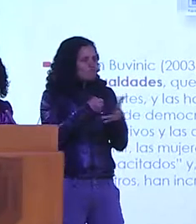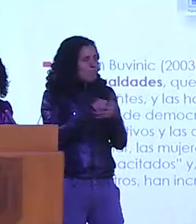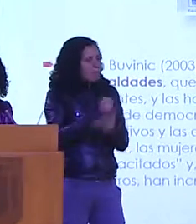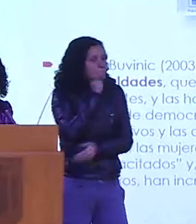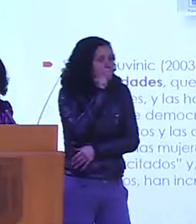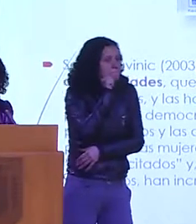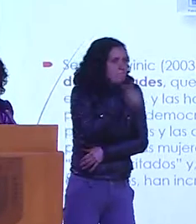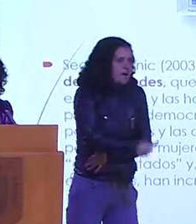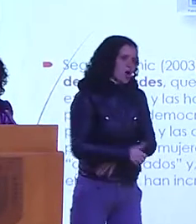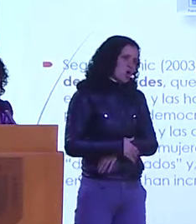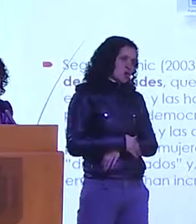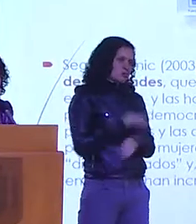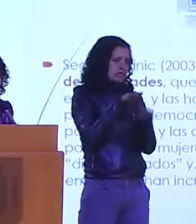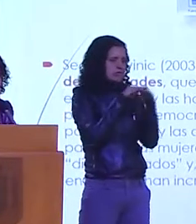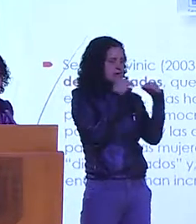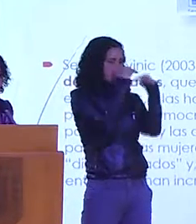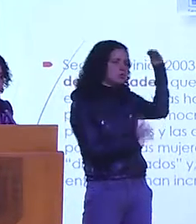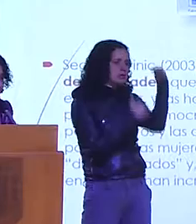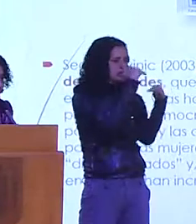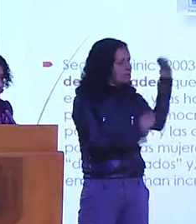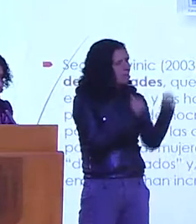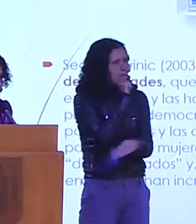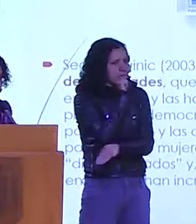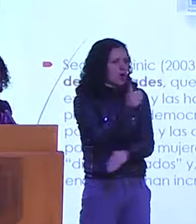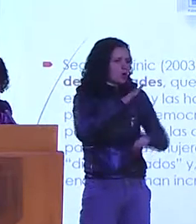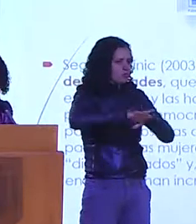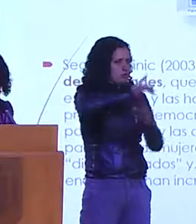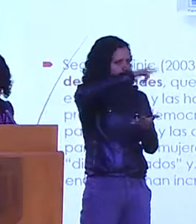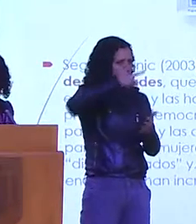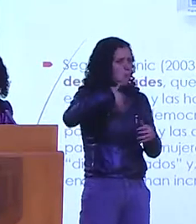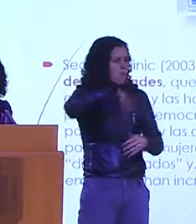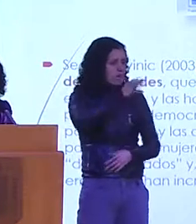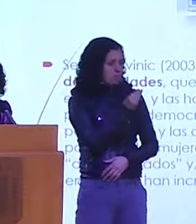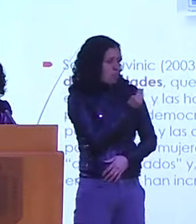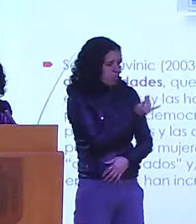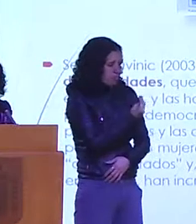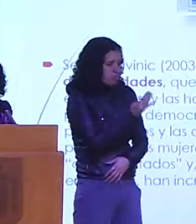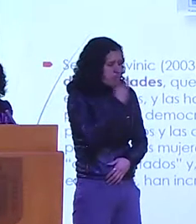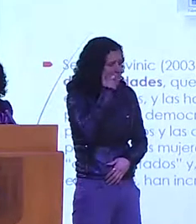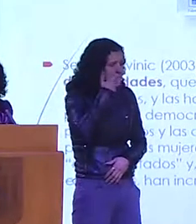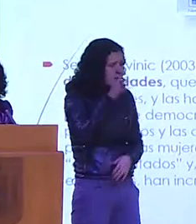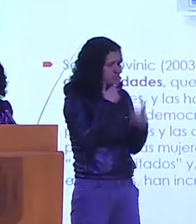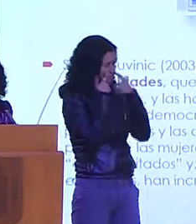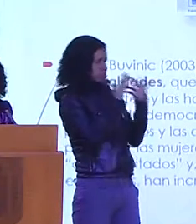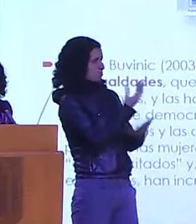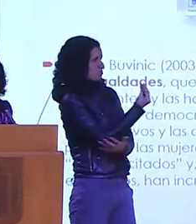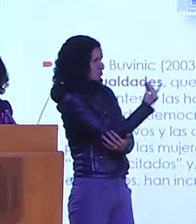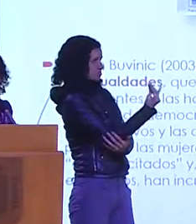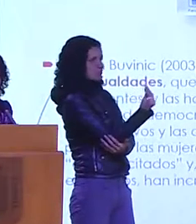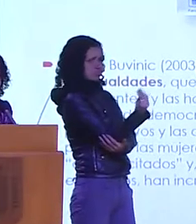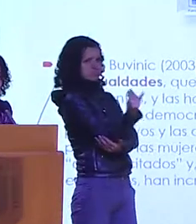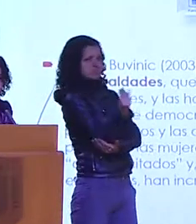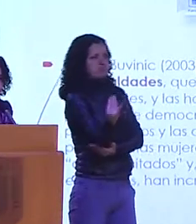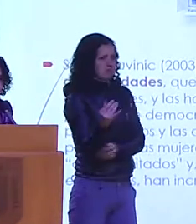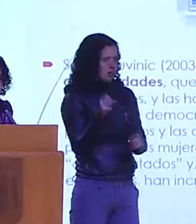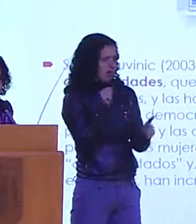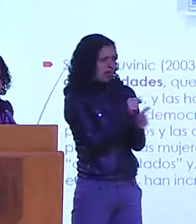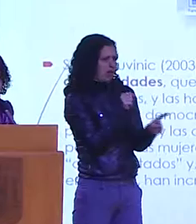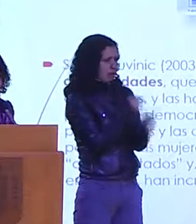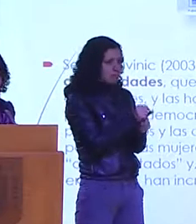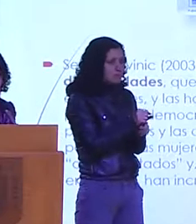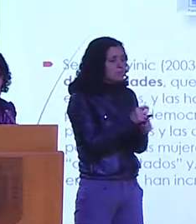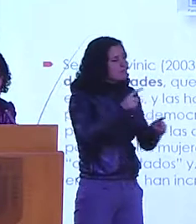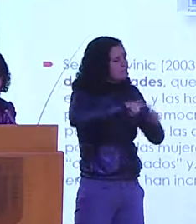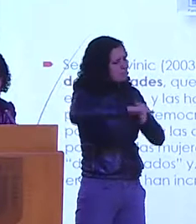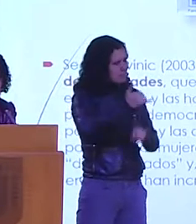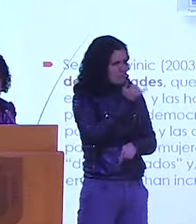desigualdades. Las prácticas excluyentes se han hecho mucho más notorias. Pero lo más interesante